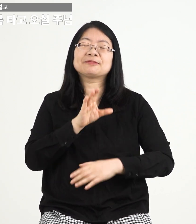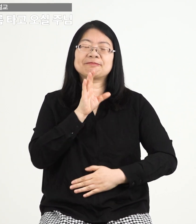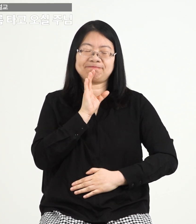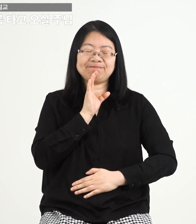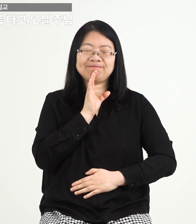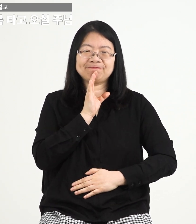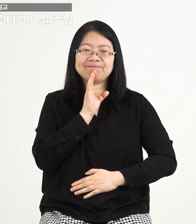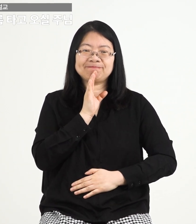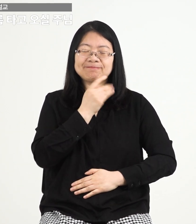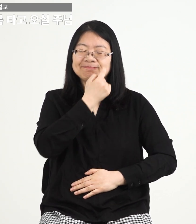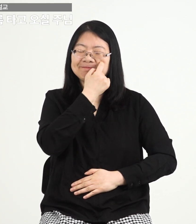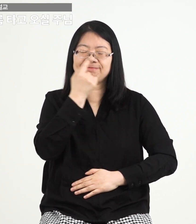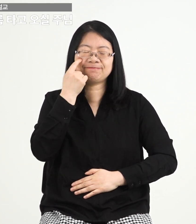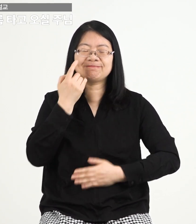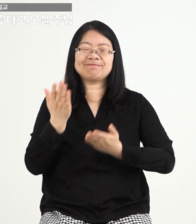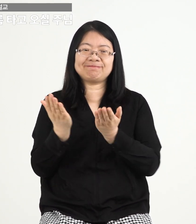않았구나.